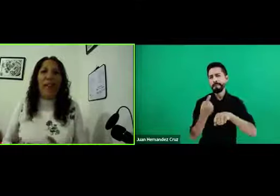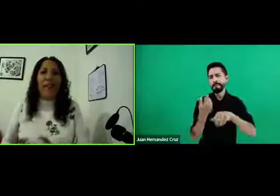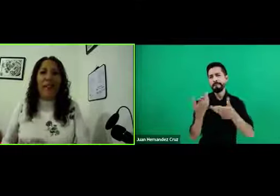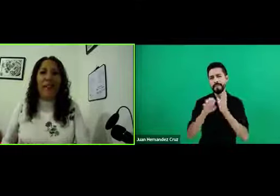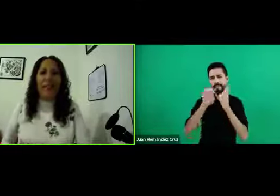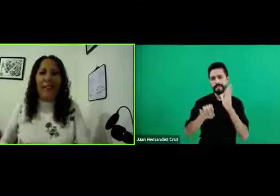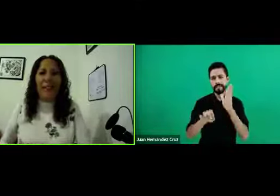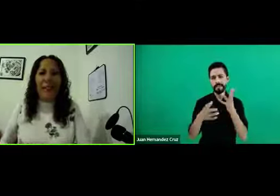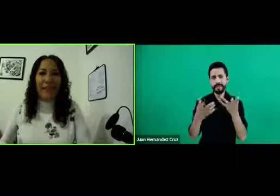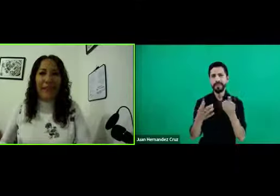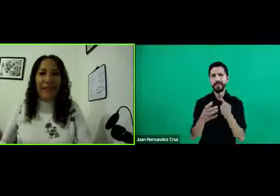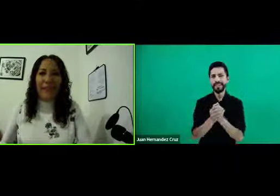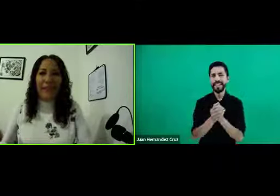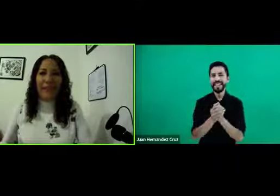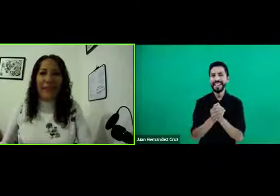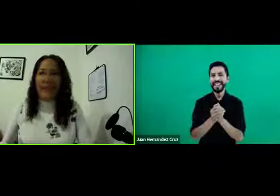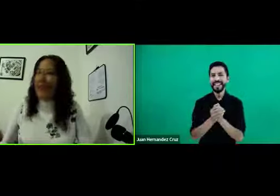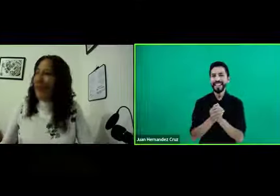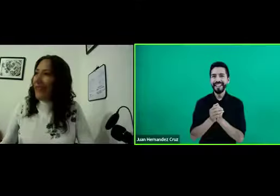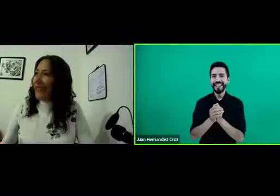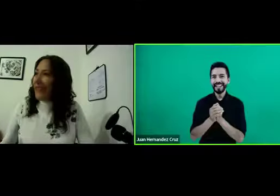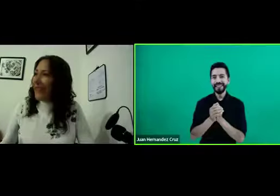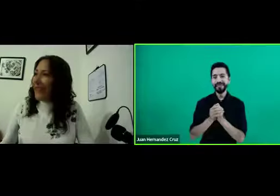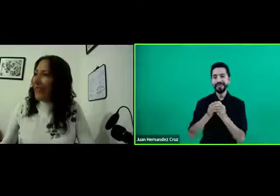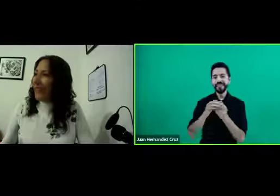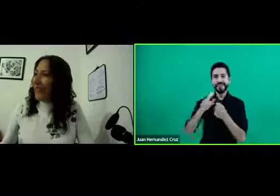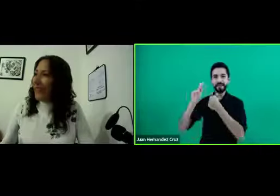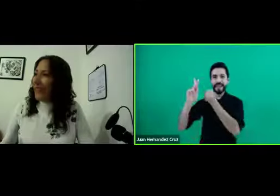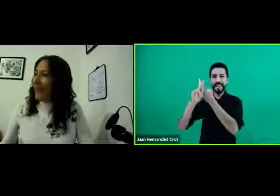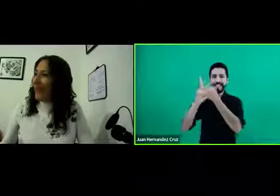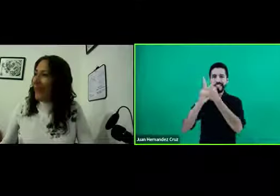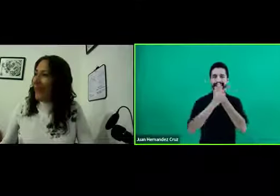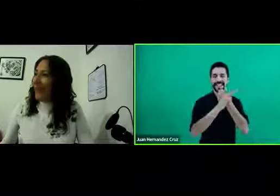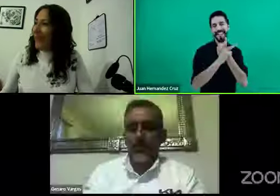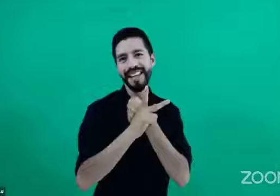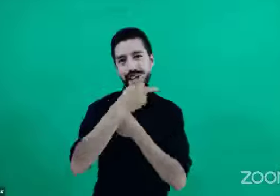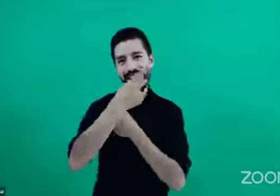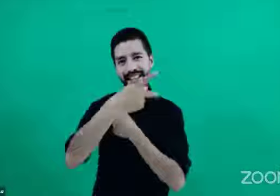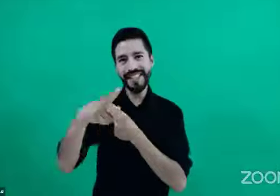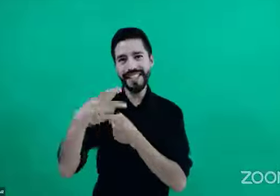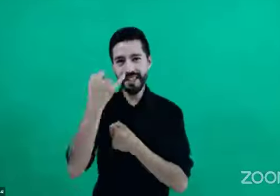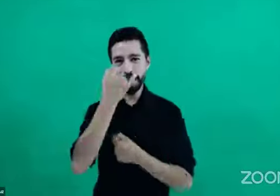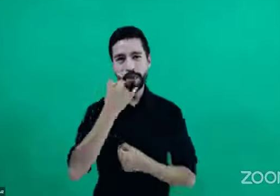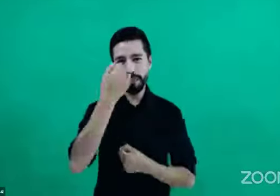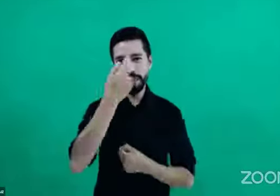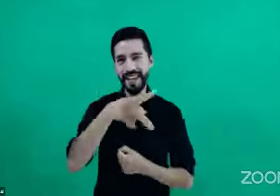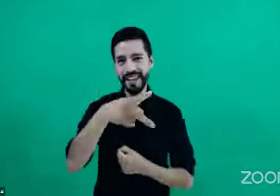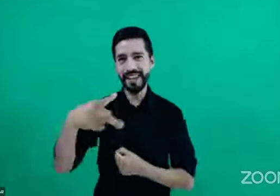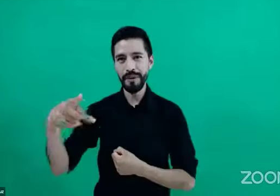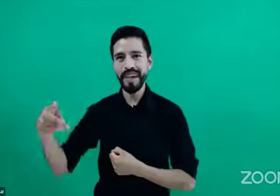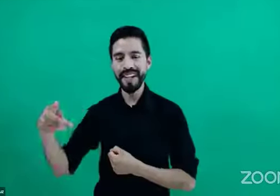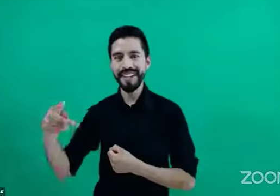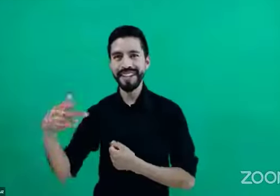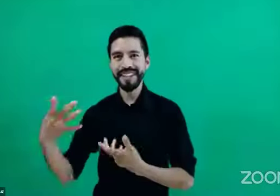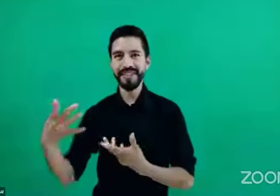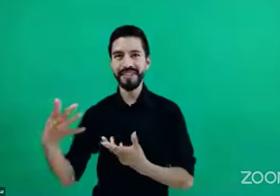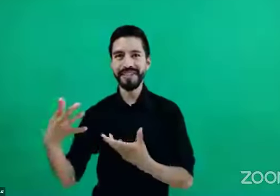qué? Ok, de cada país tiene su propia